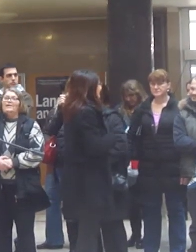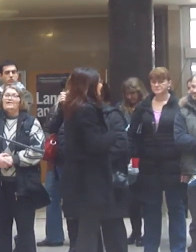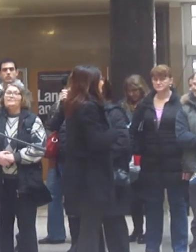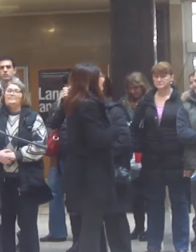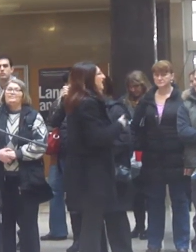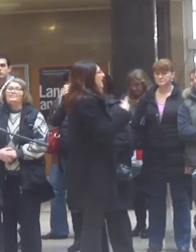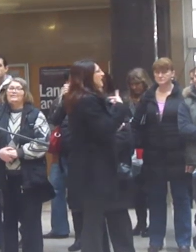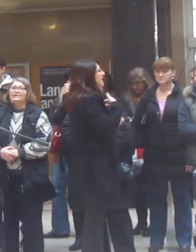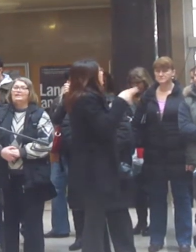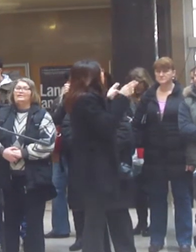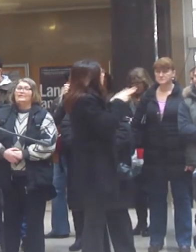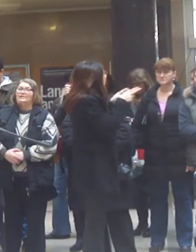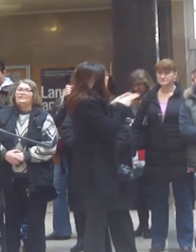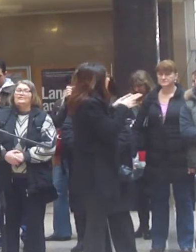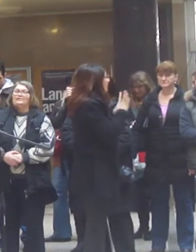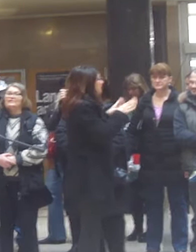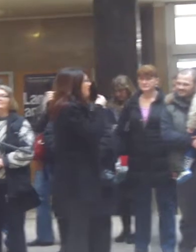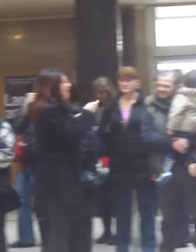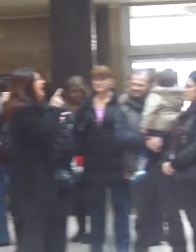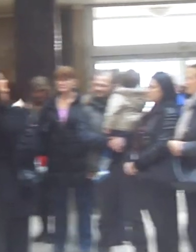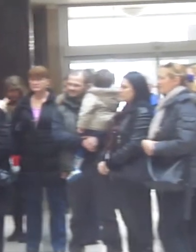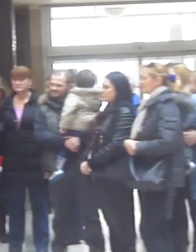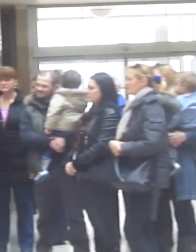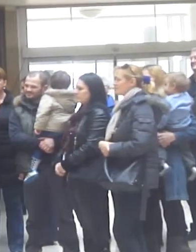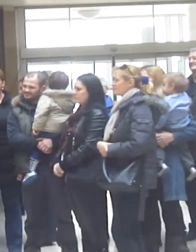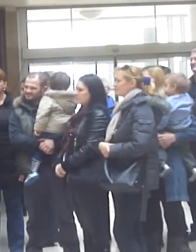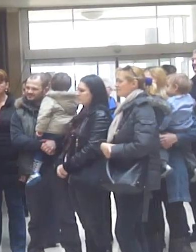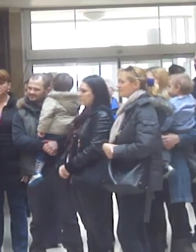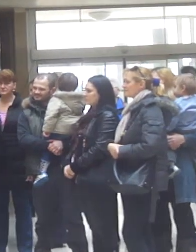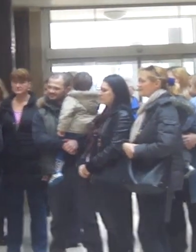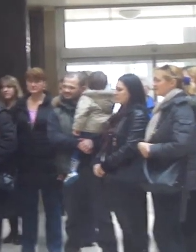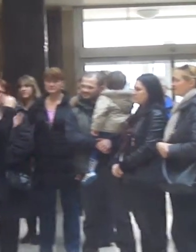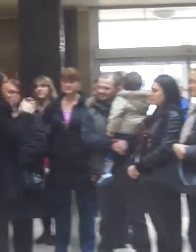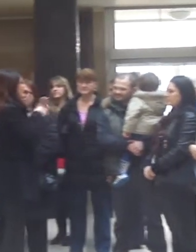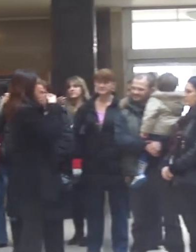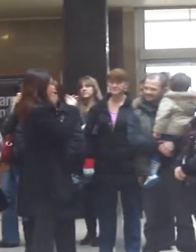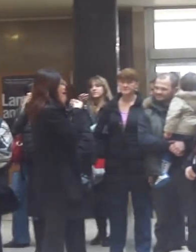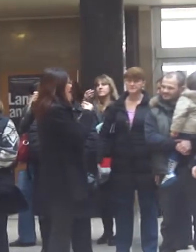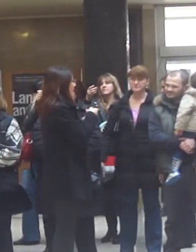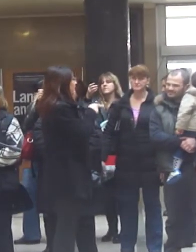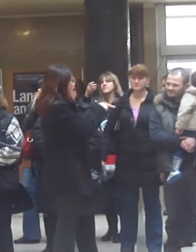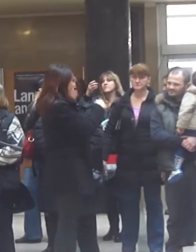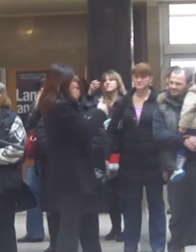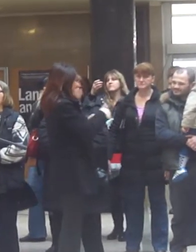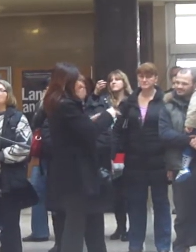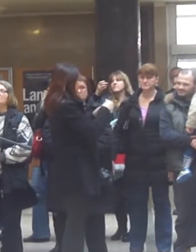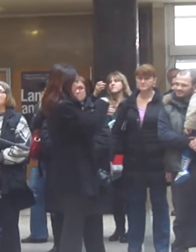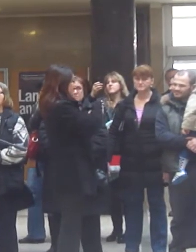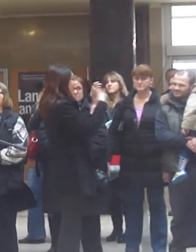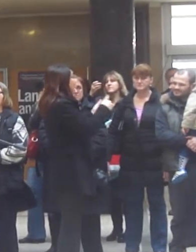Neću ja puno govoriti, djela govore više od riječi. Ovo smo trebali možda napraviti prije.